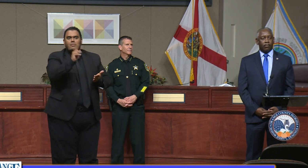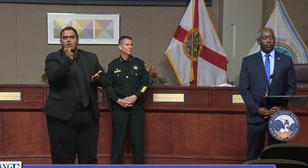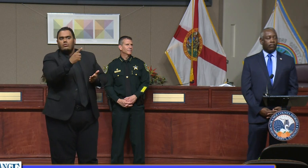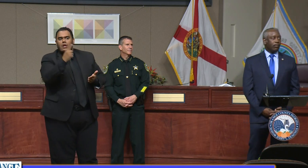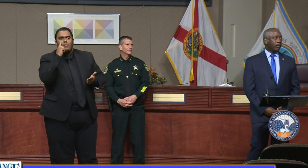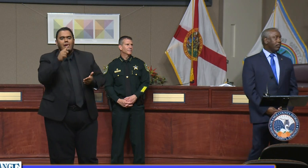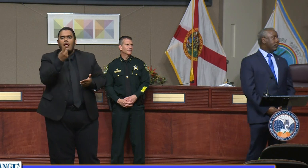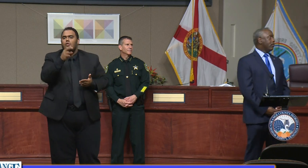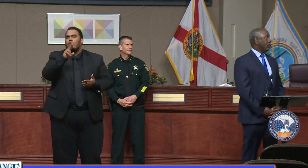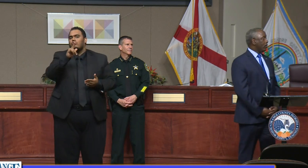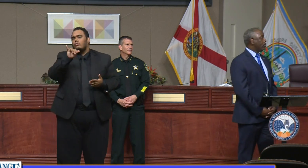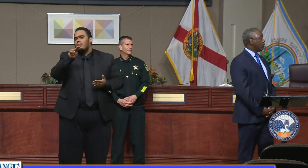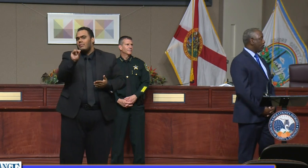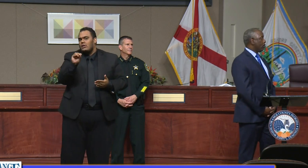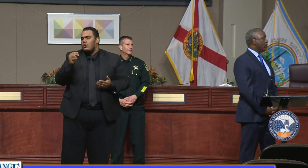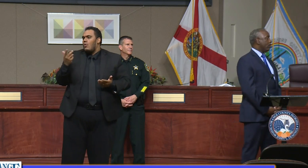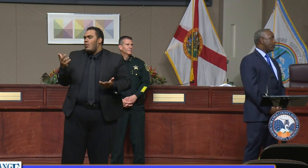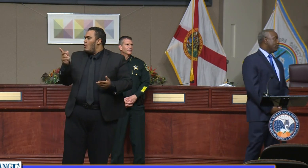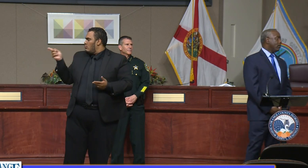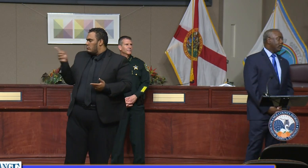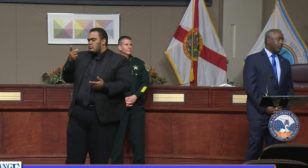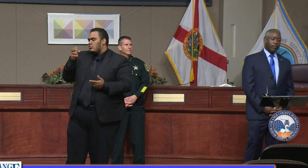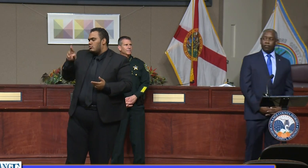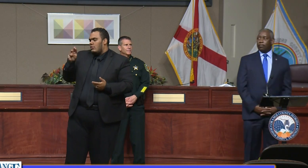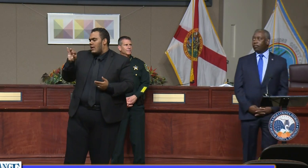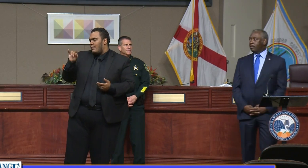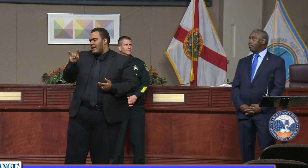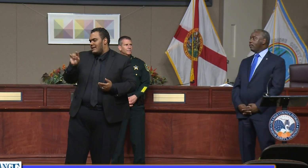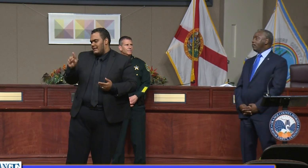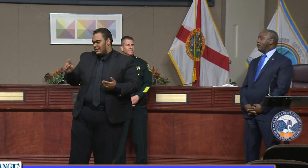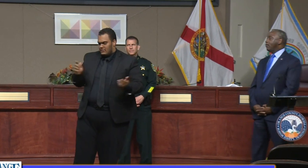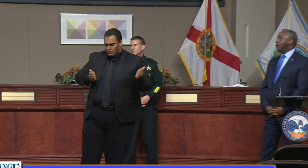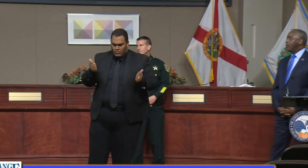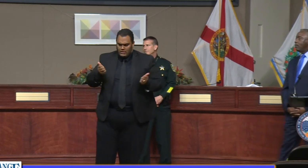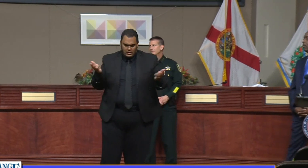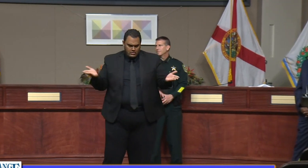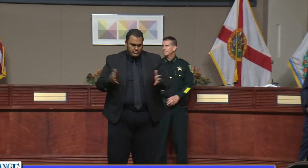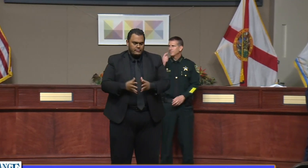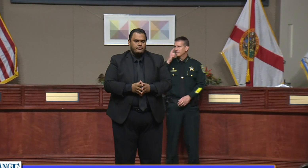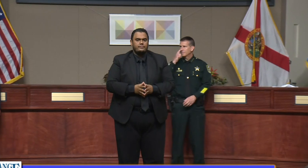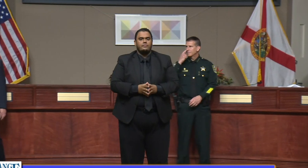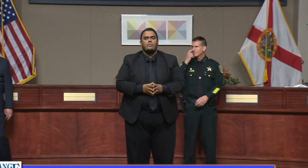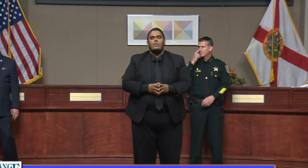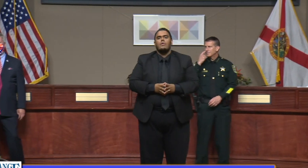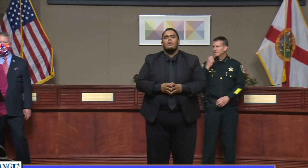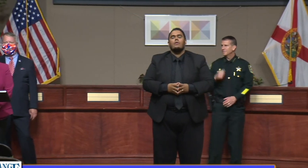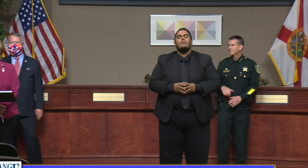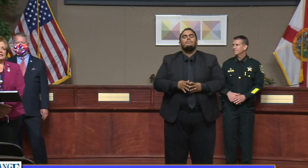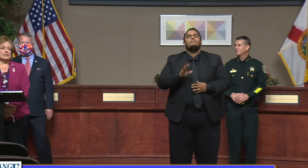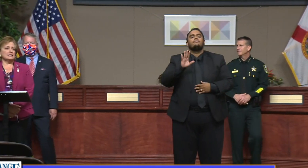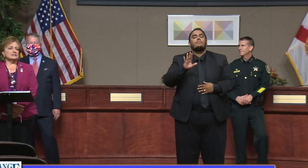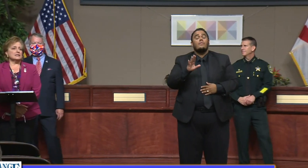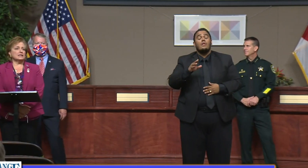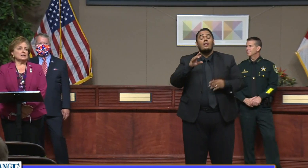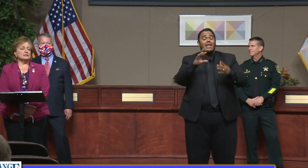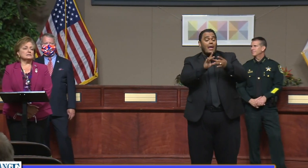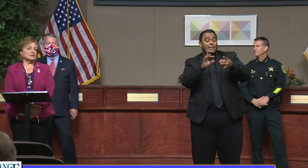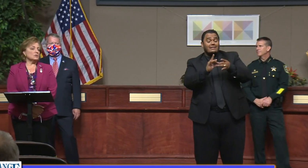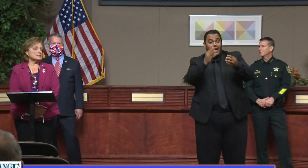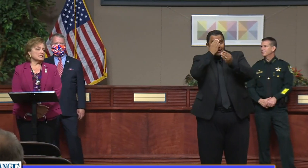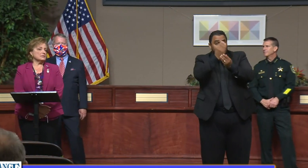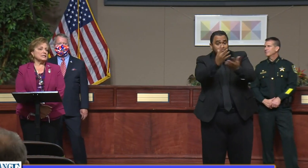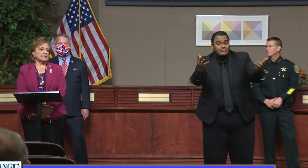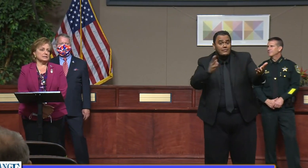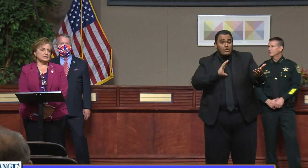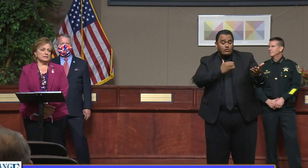para el doctor Pino o para la doctora Martínez. El mensaje a la comunidad es que tenemos